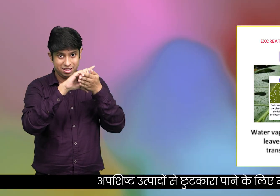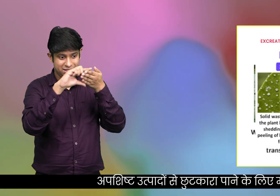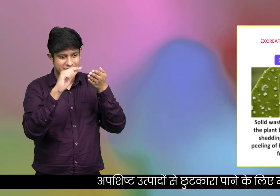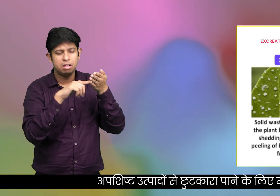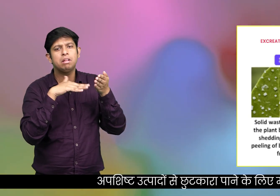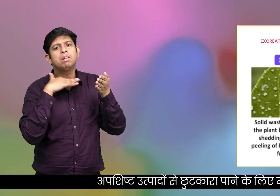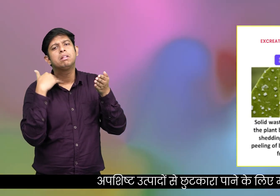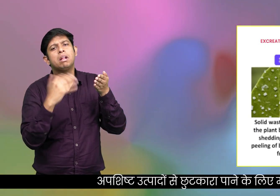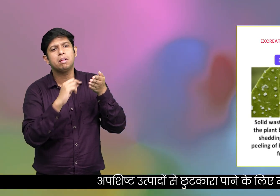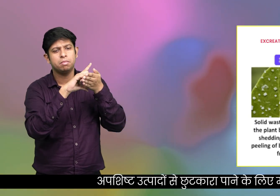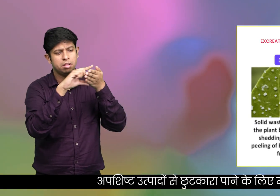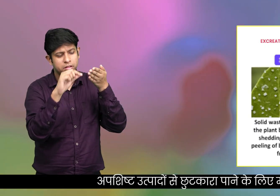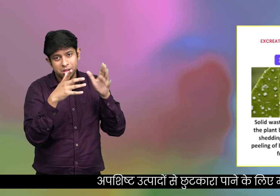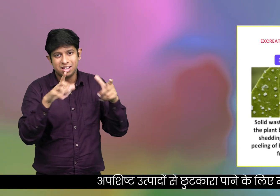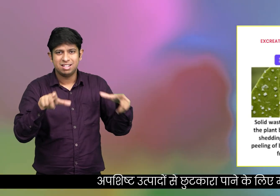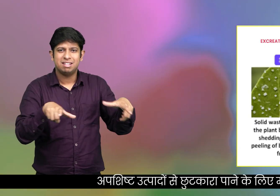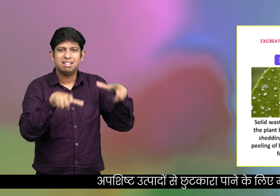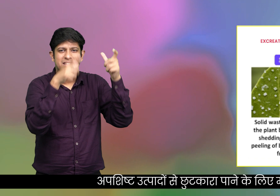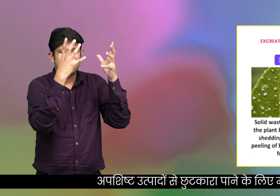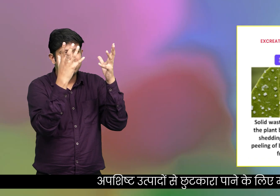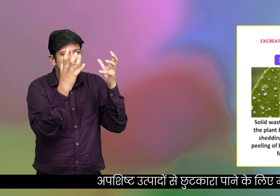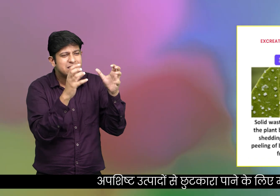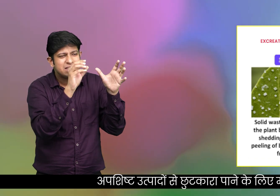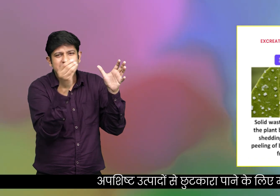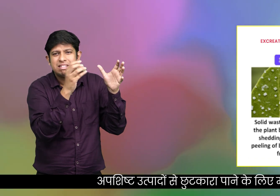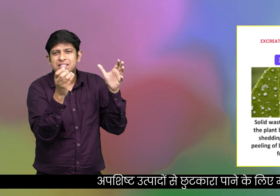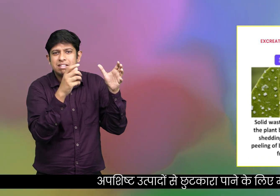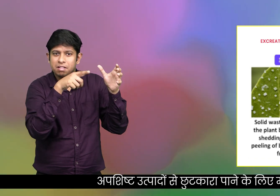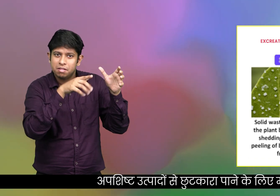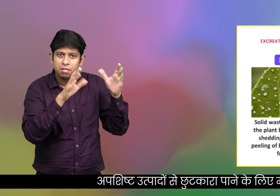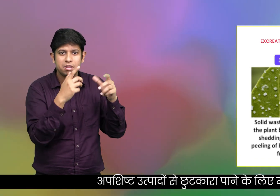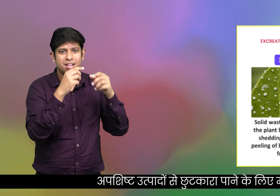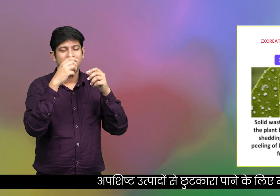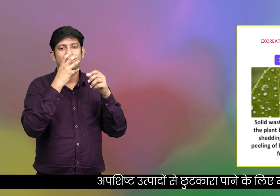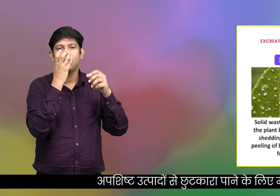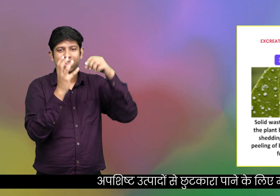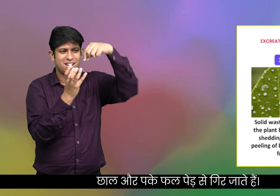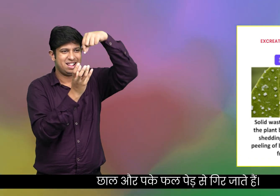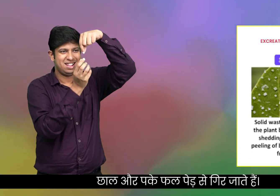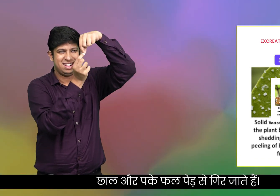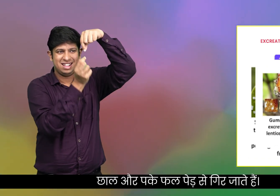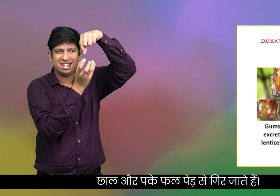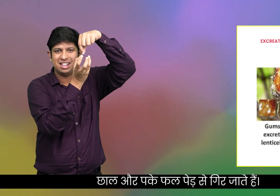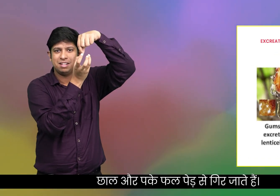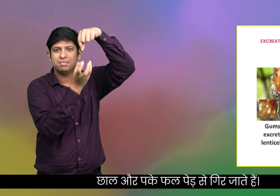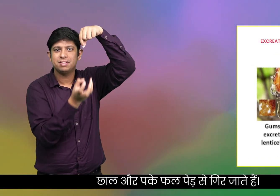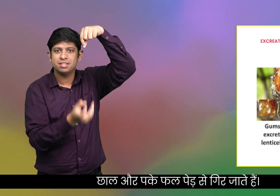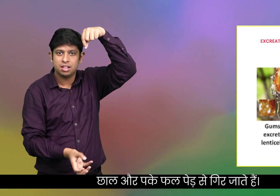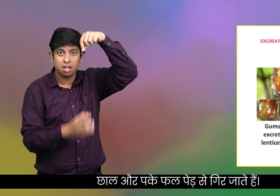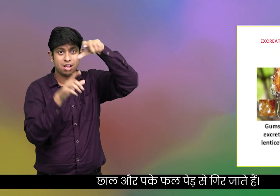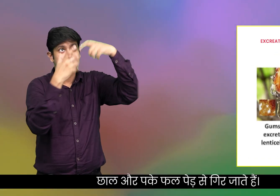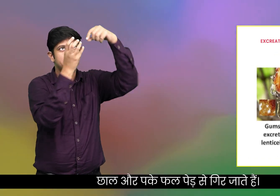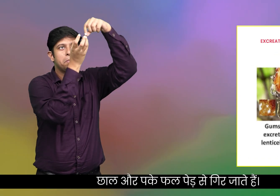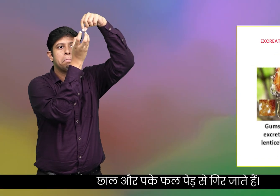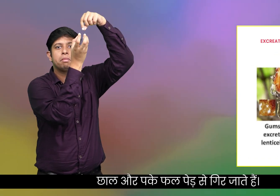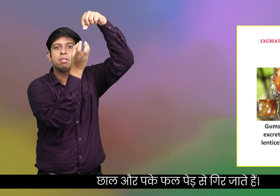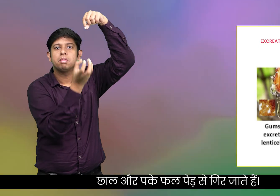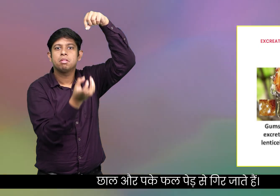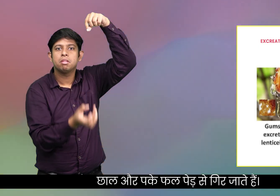अपशिष्ट उत्पादियों से छुटकारा पाने के लिए मृत पत्तियां, छाल और पके फल पेड़ से